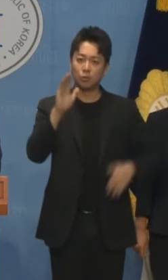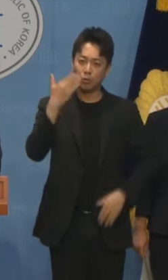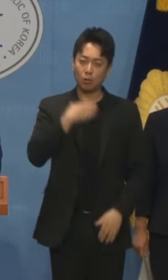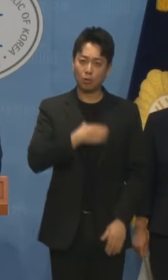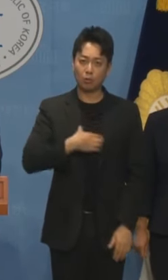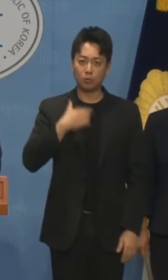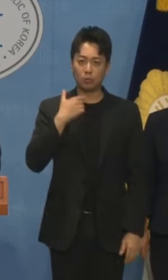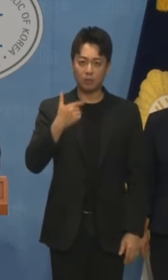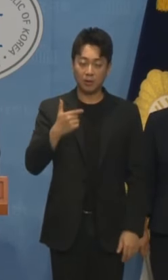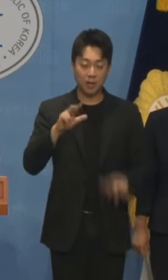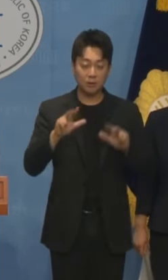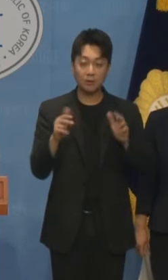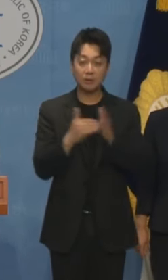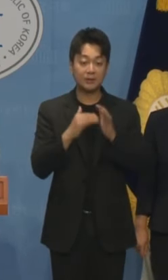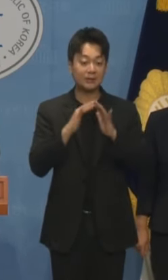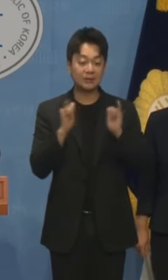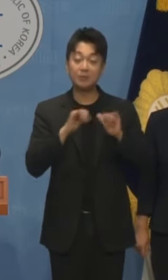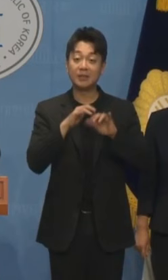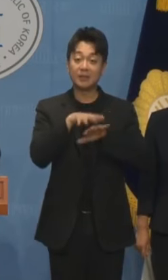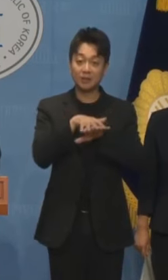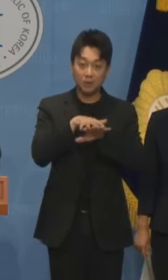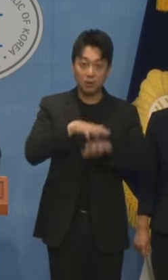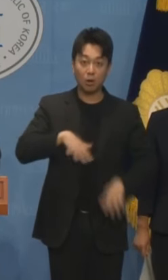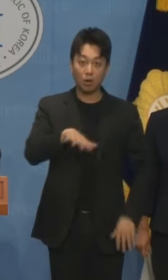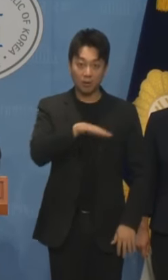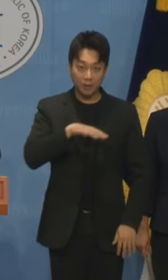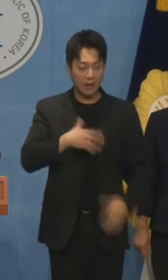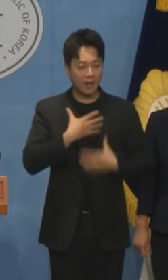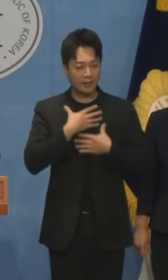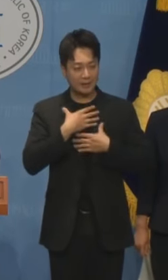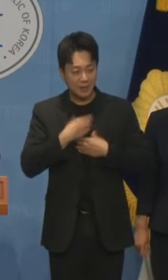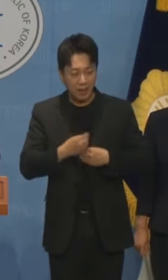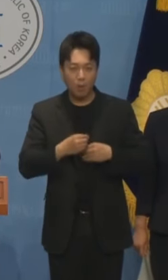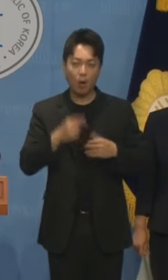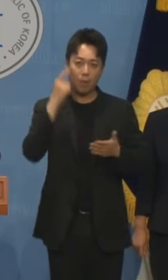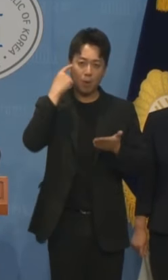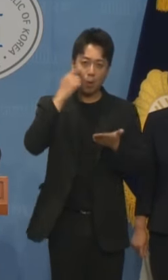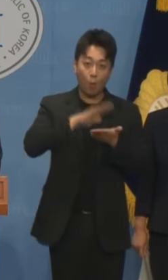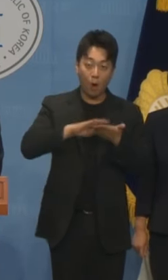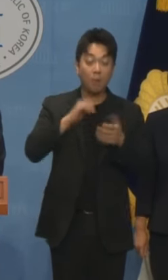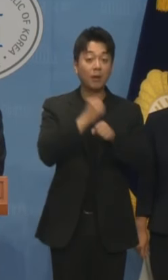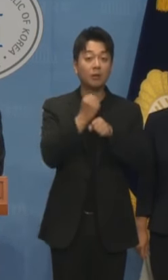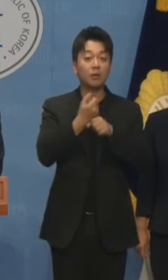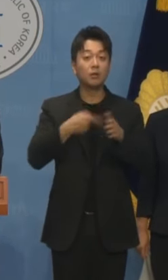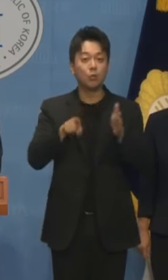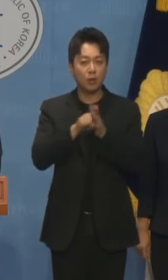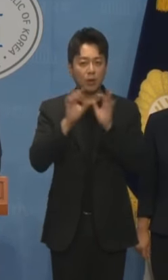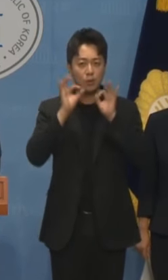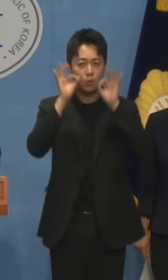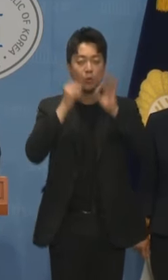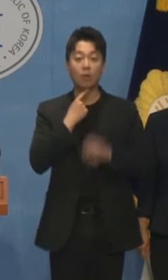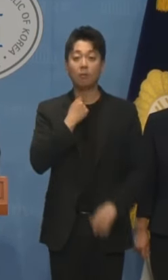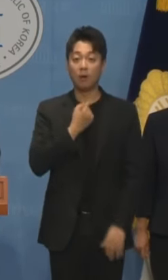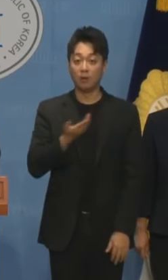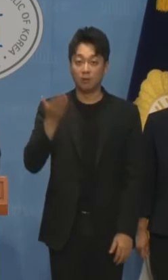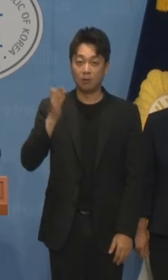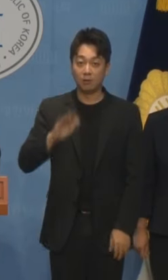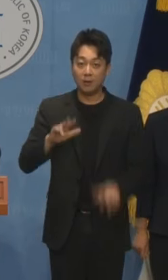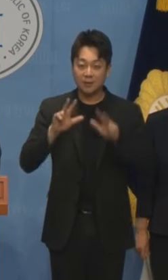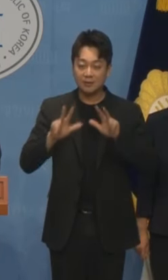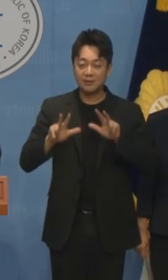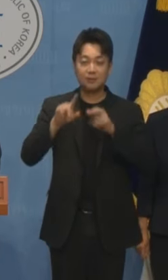각고의 노력으로 다양한 안전핀을 만들어온 이유입니다 그런데 윤성열 정부들은 그